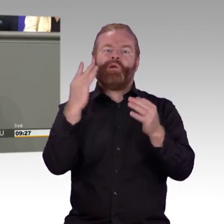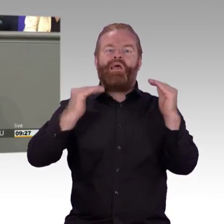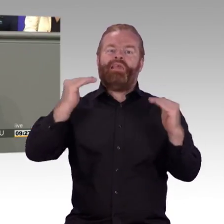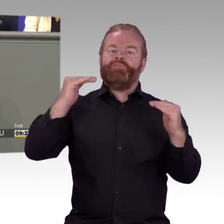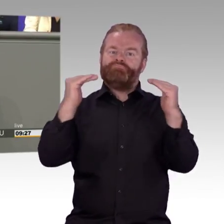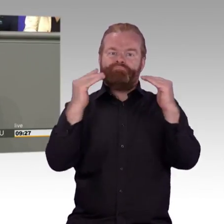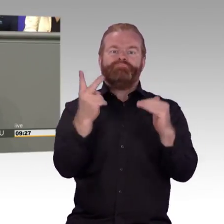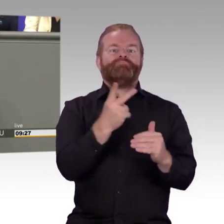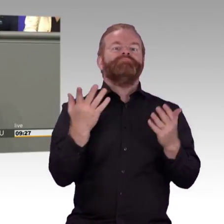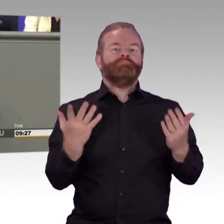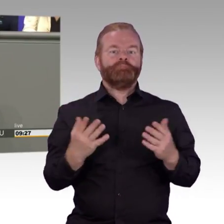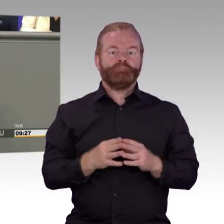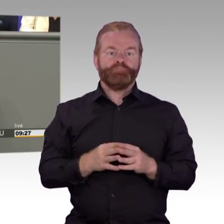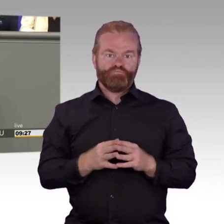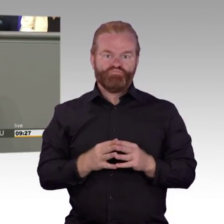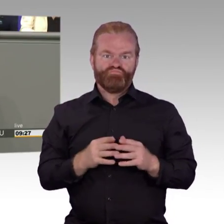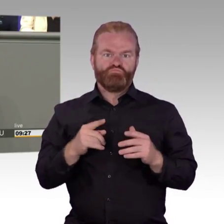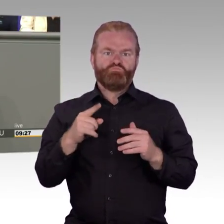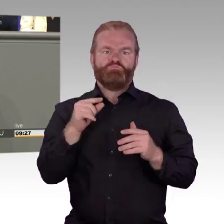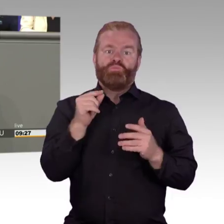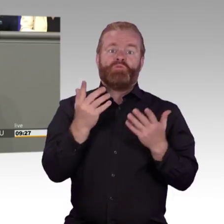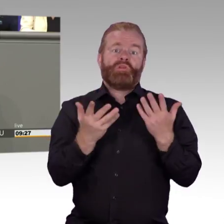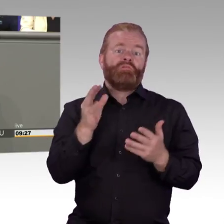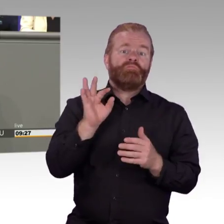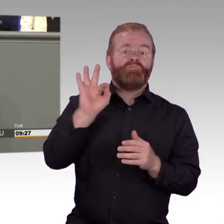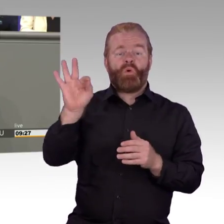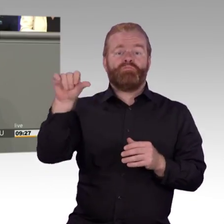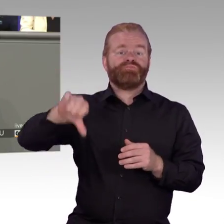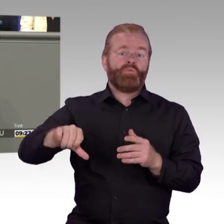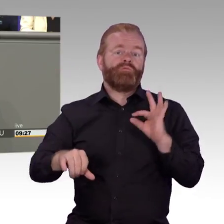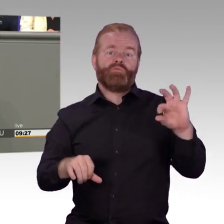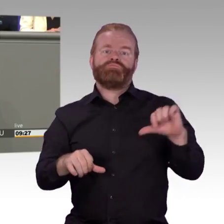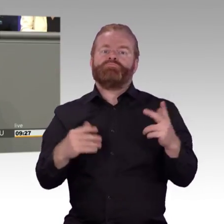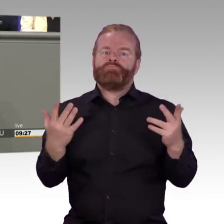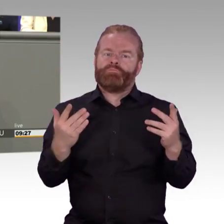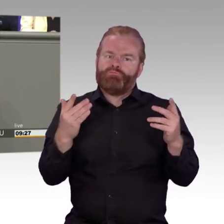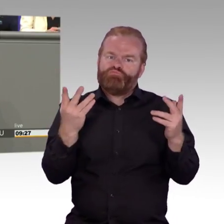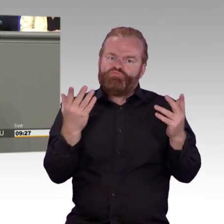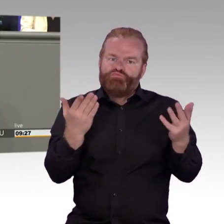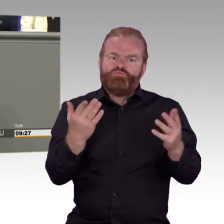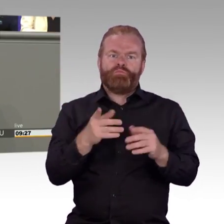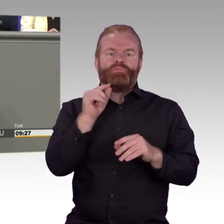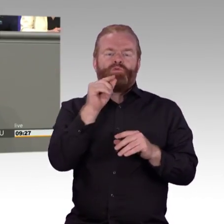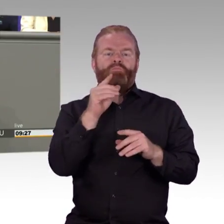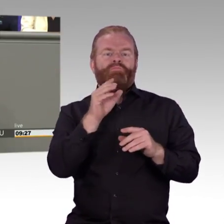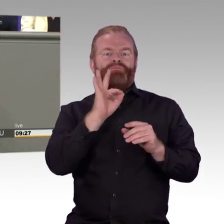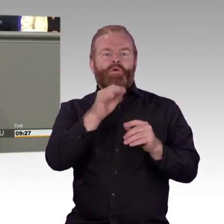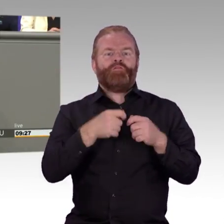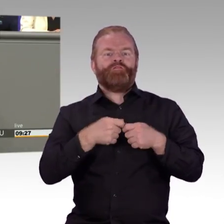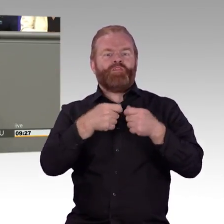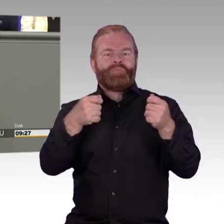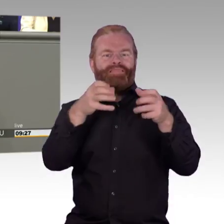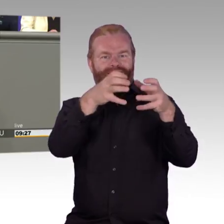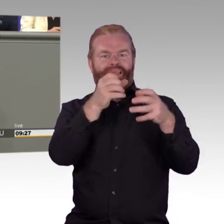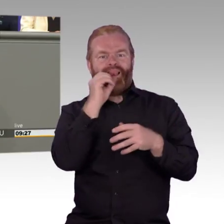Erwartung an der Stelle schon zurechtruckeln und dadurch auch das Haftungsrisiko des Verbandes ein Stück